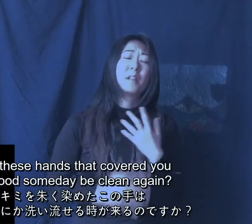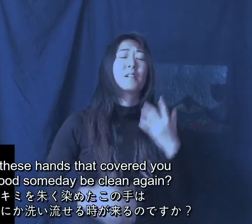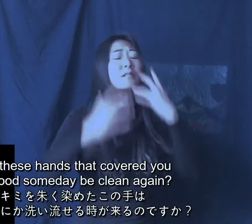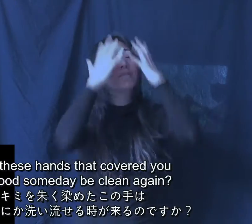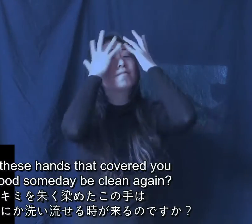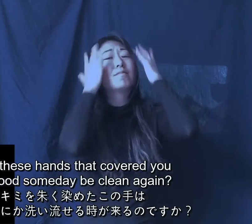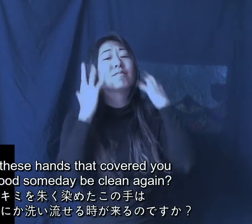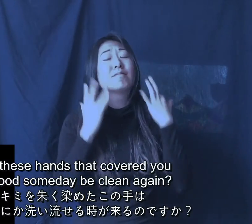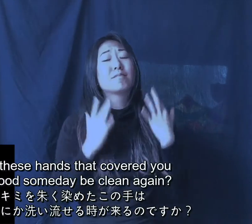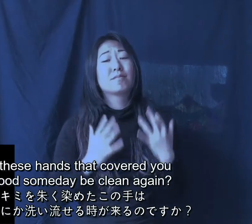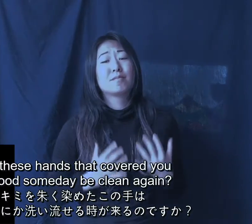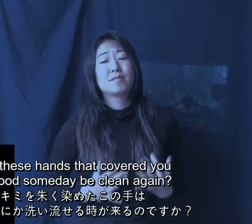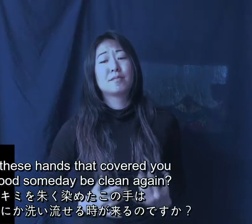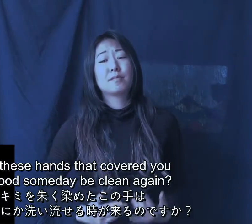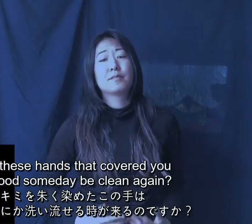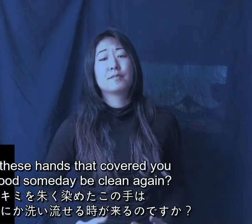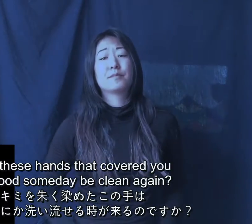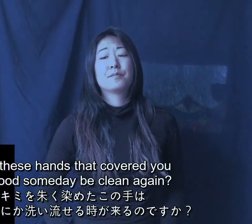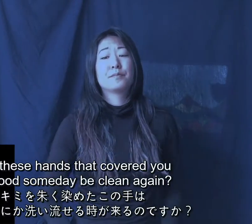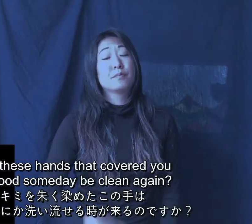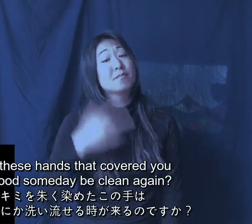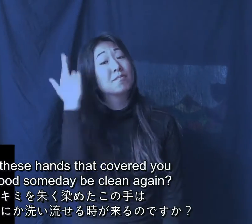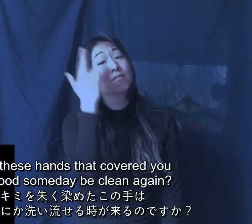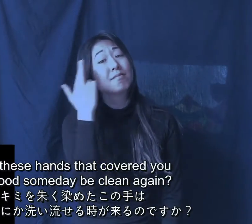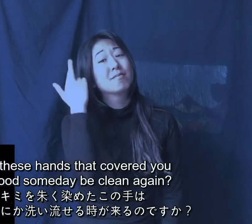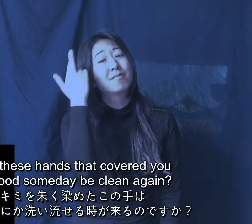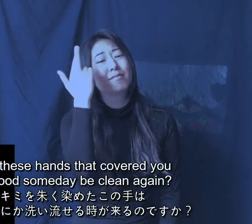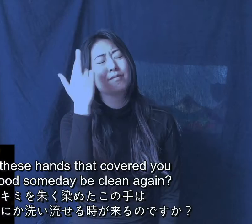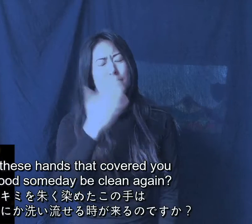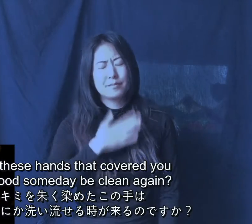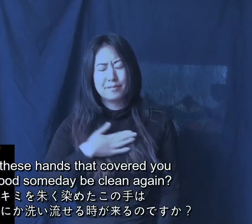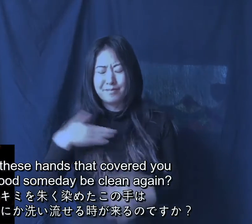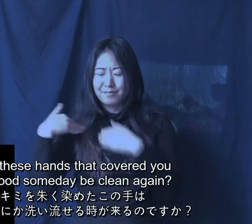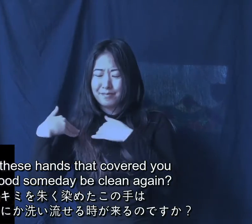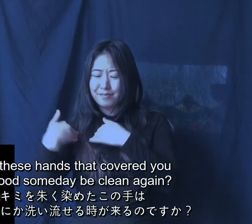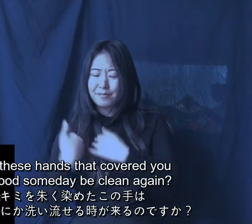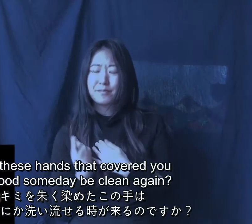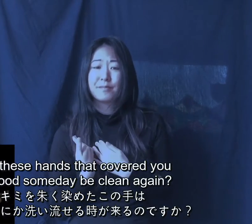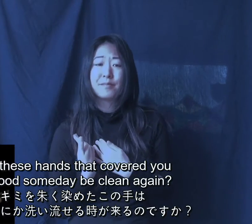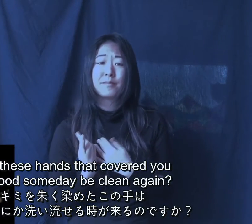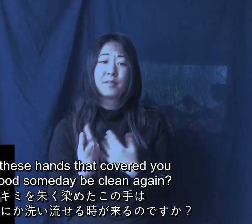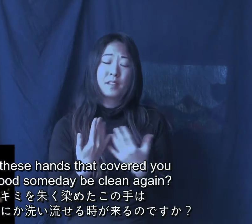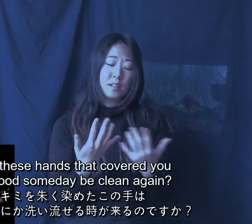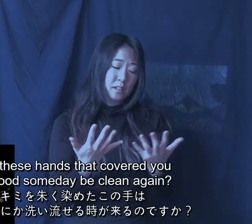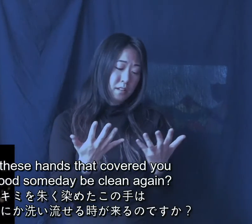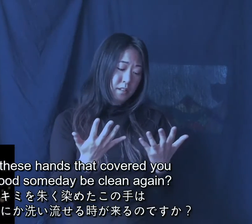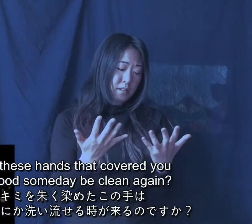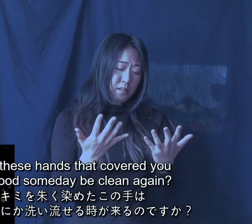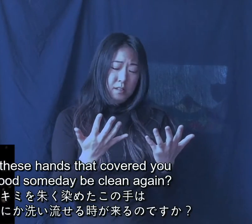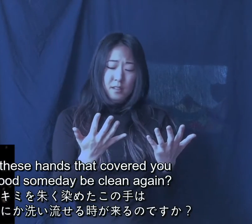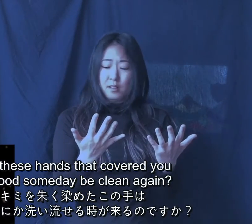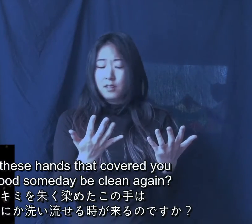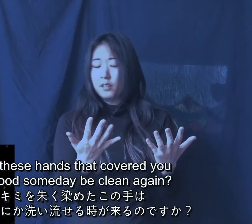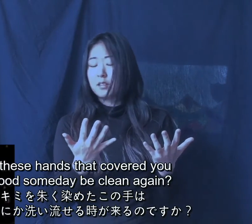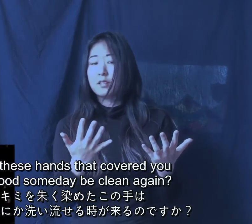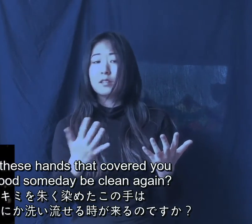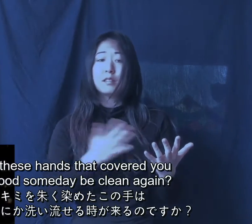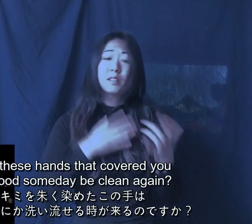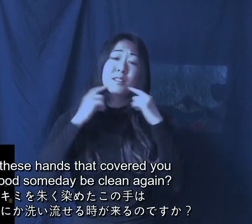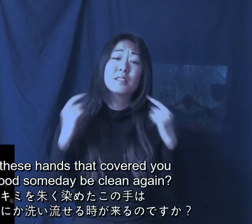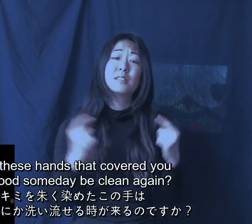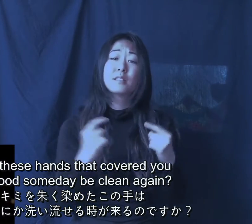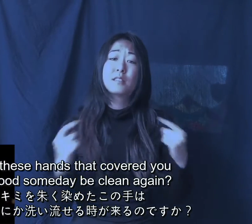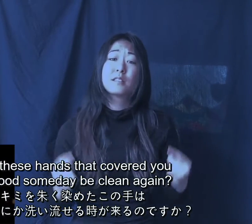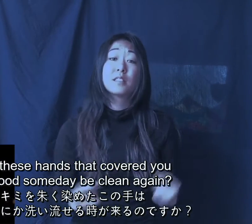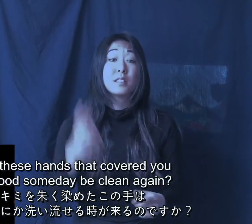君を赤く染めたこの手はいつの日にか洗